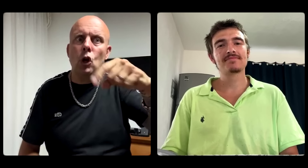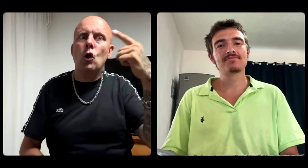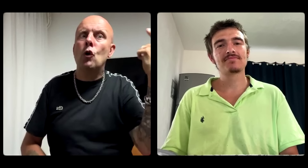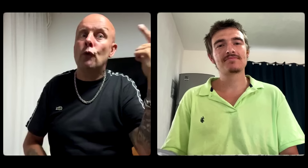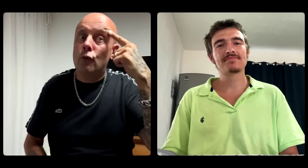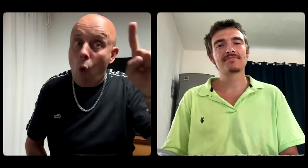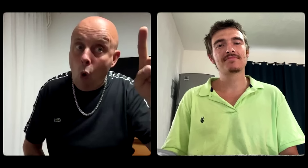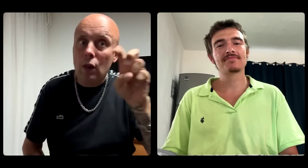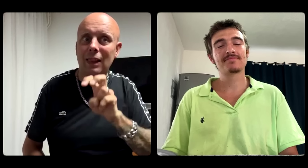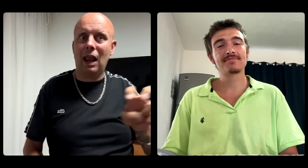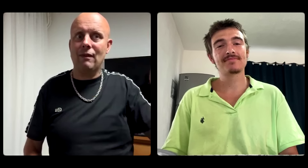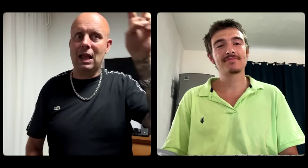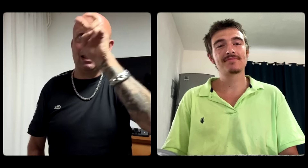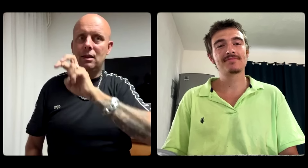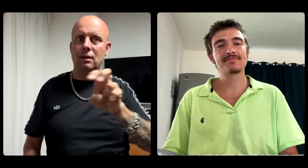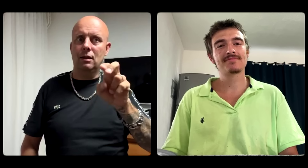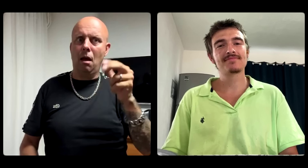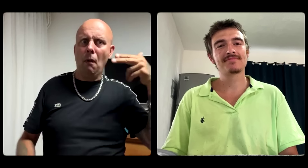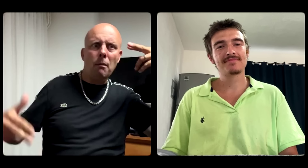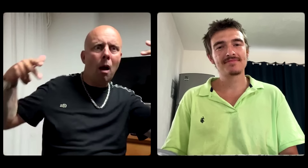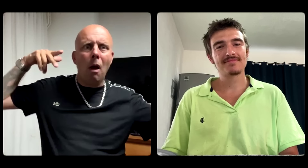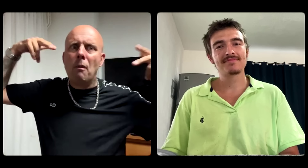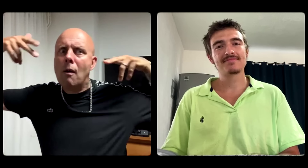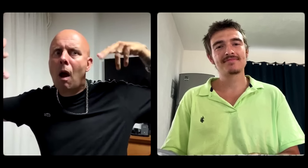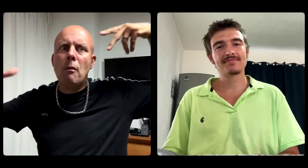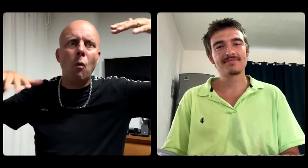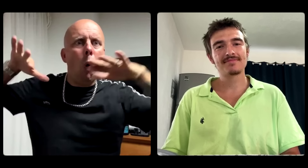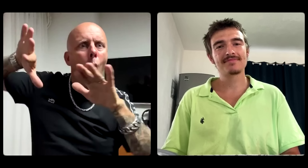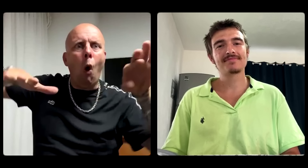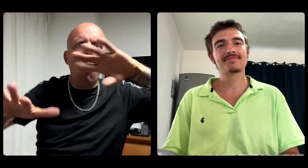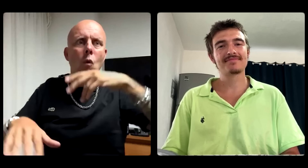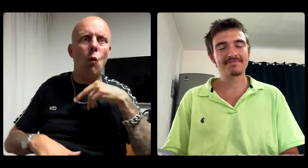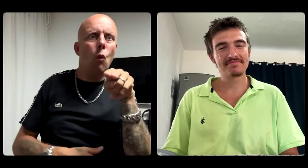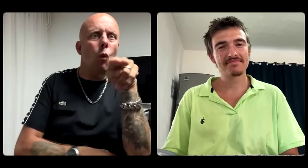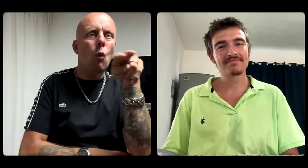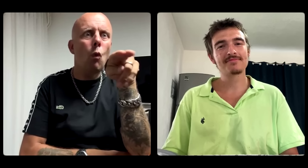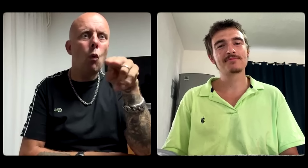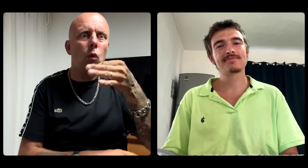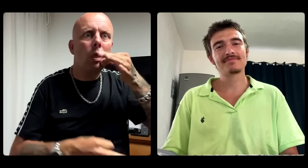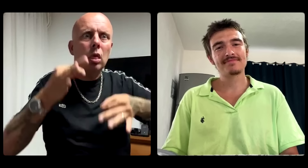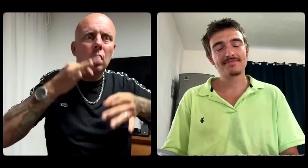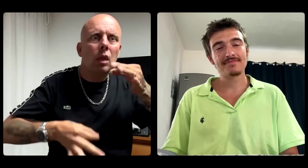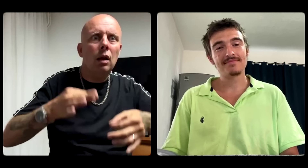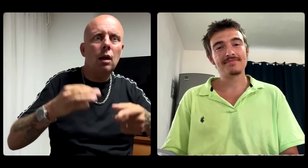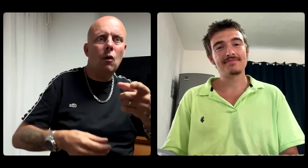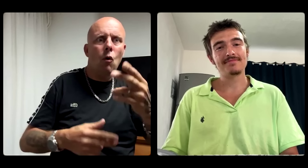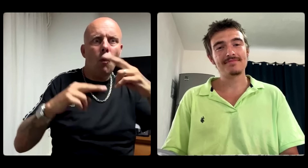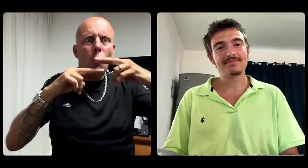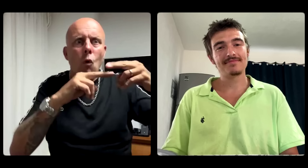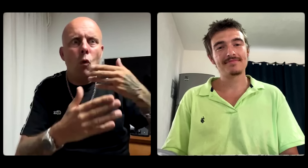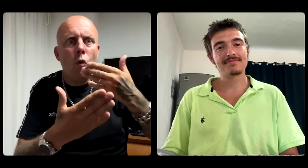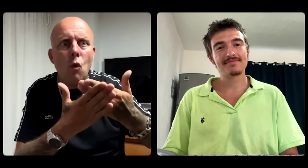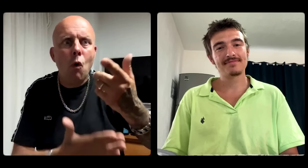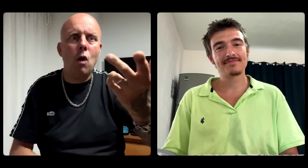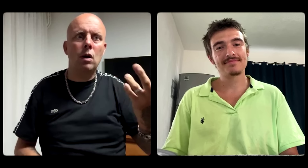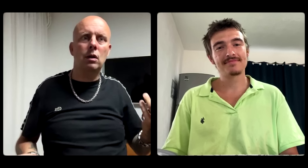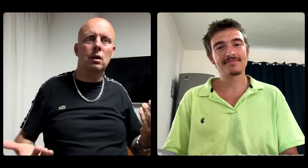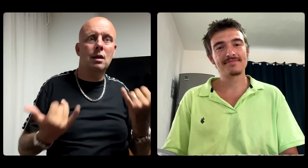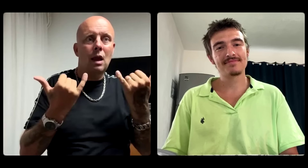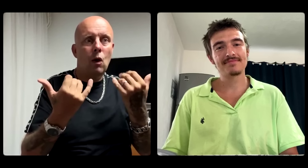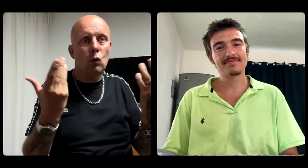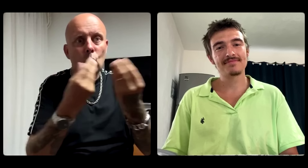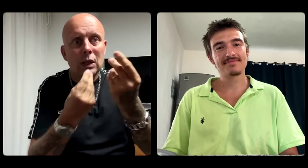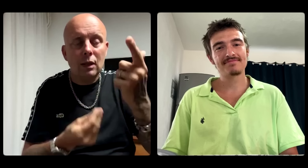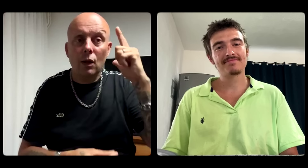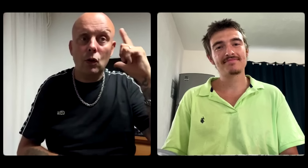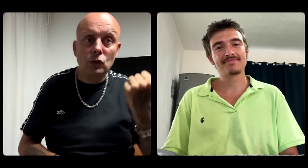gegeven vandaag lang weten. Toen dacht ik, oh my god, dit is echt zo cute. Dit is